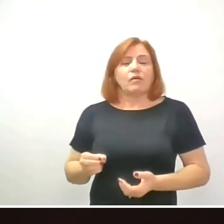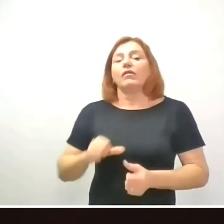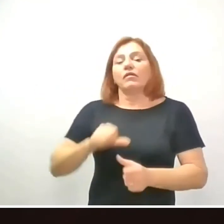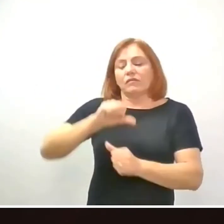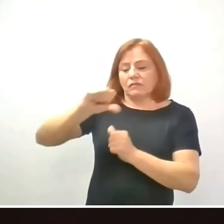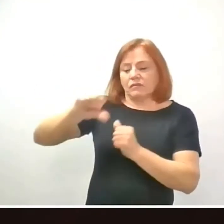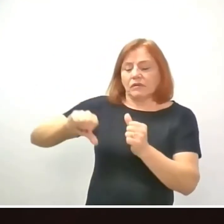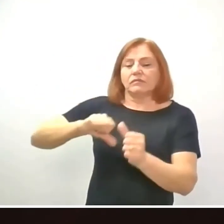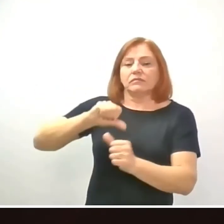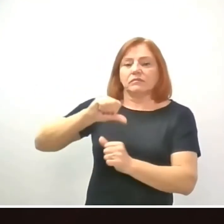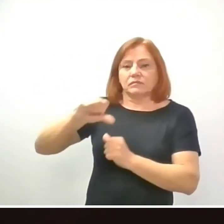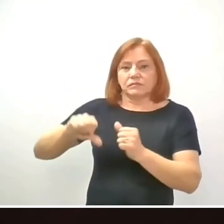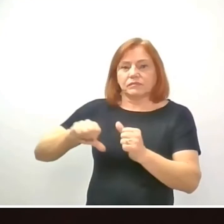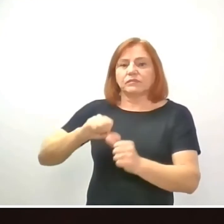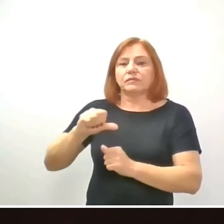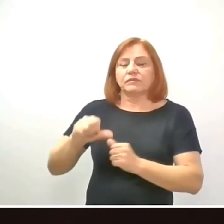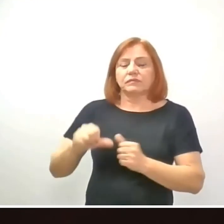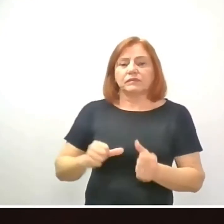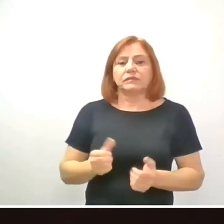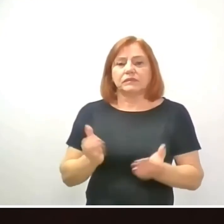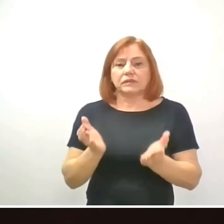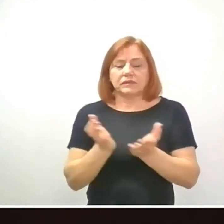cópias, não tinha